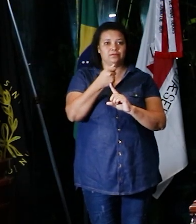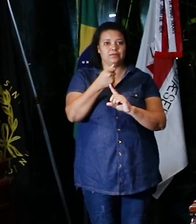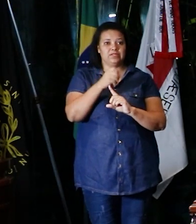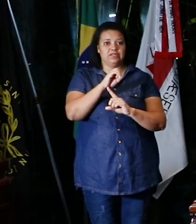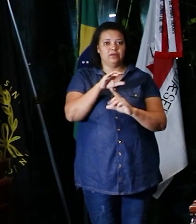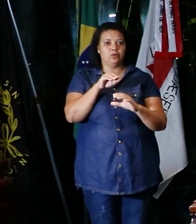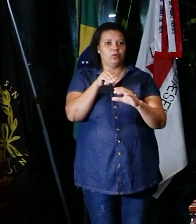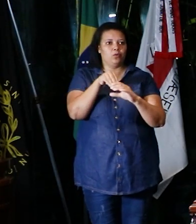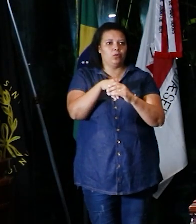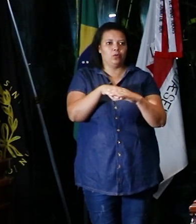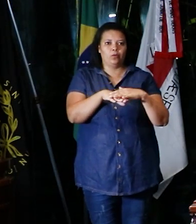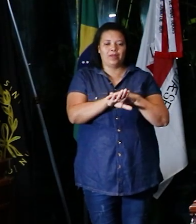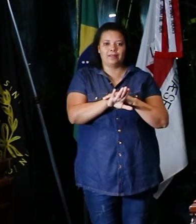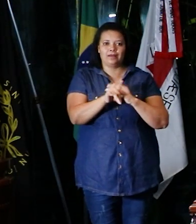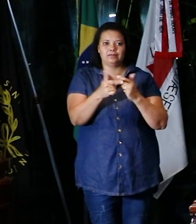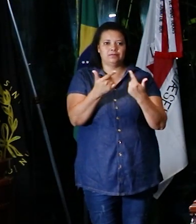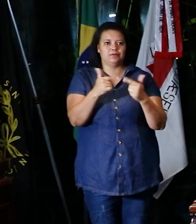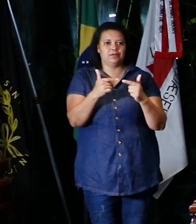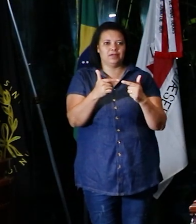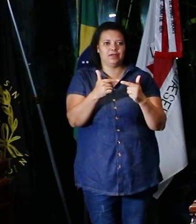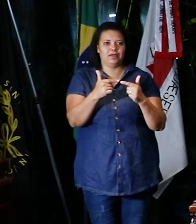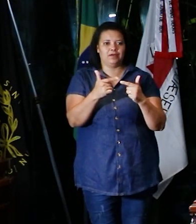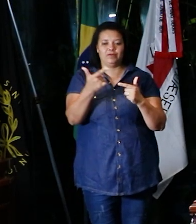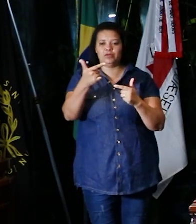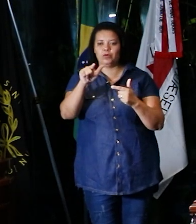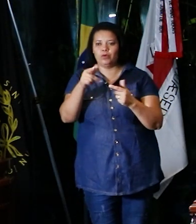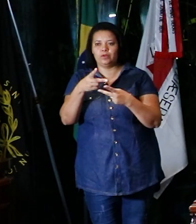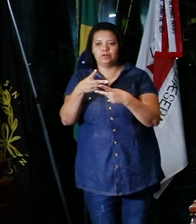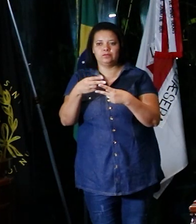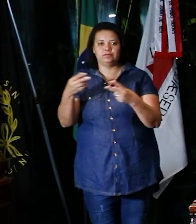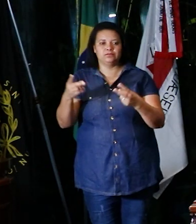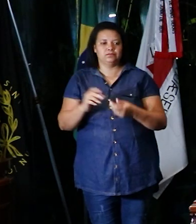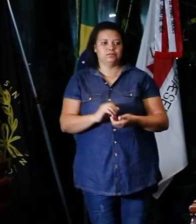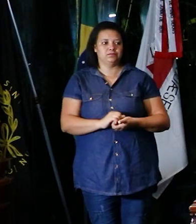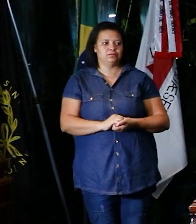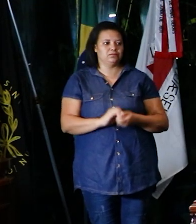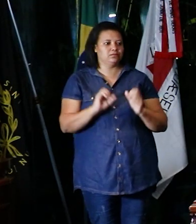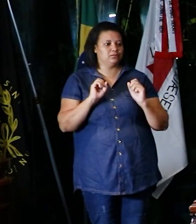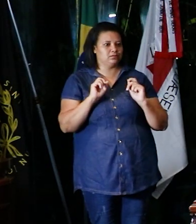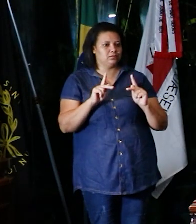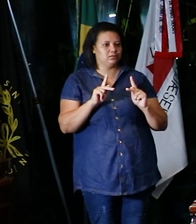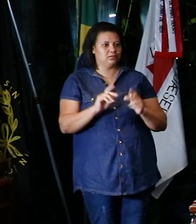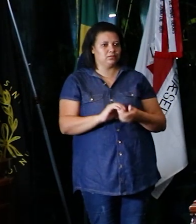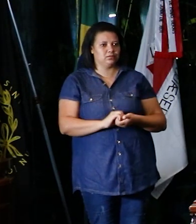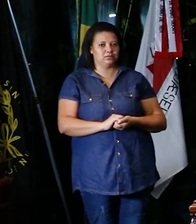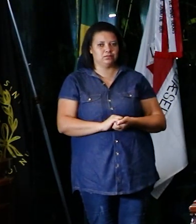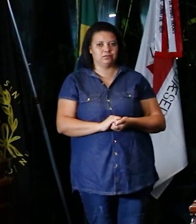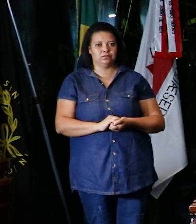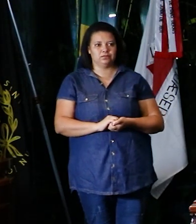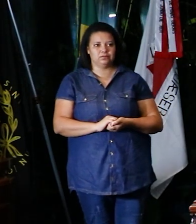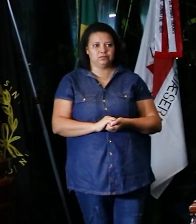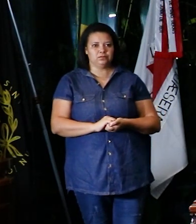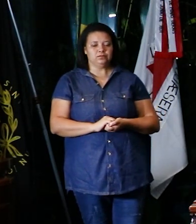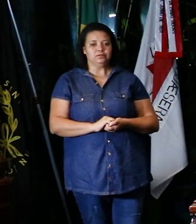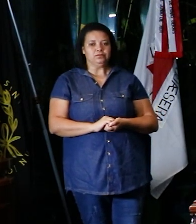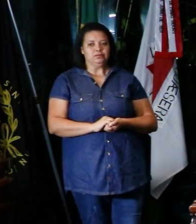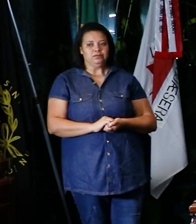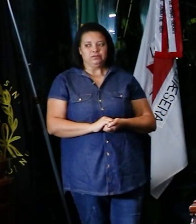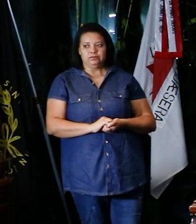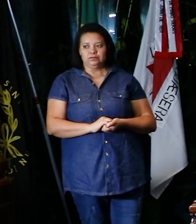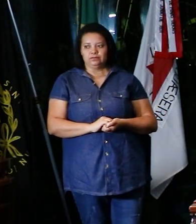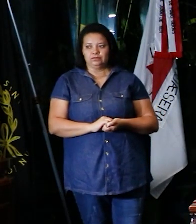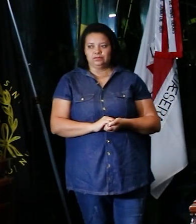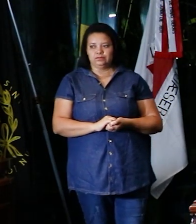quadradinho, ela vai ser outra coisa, né? Ok? Antonieta.